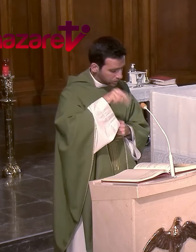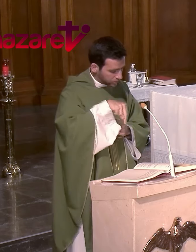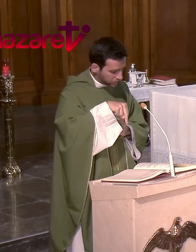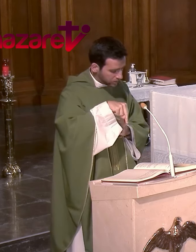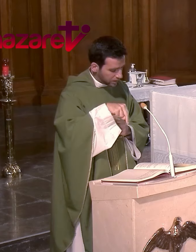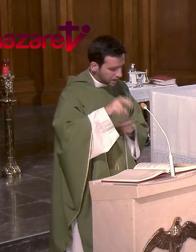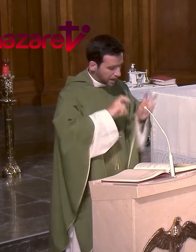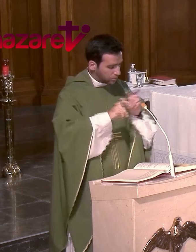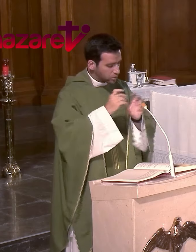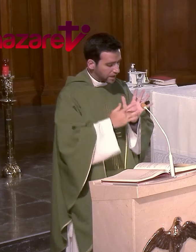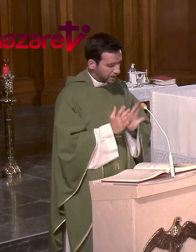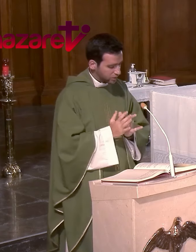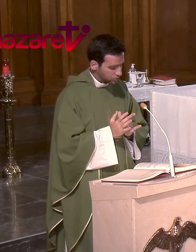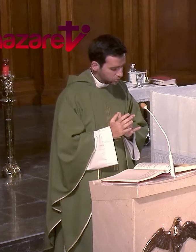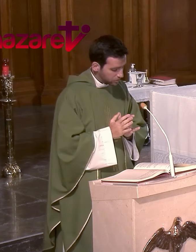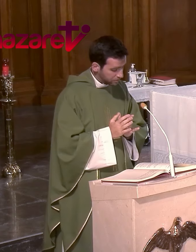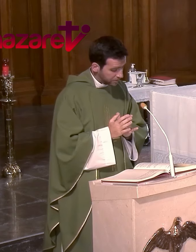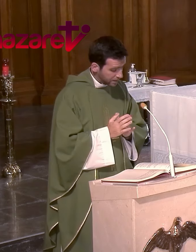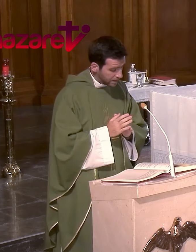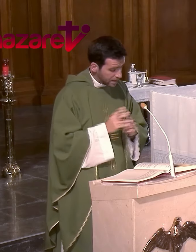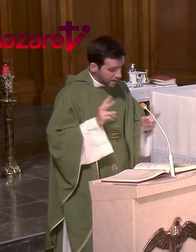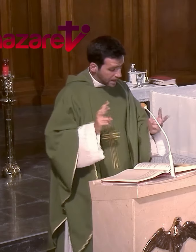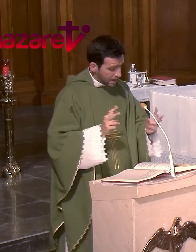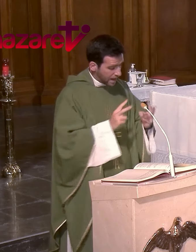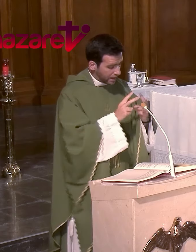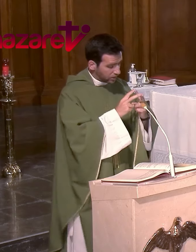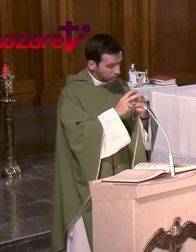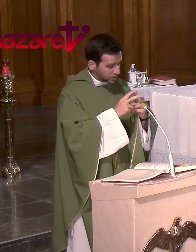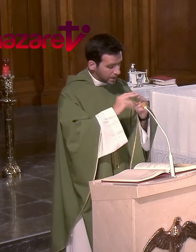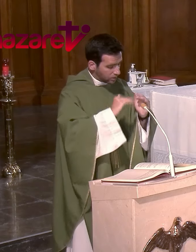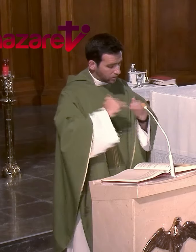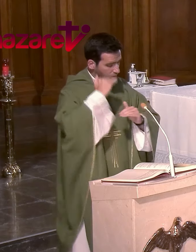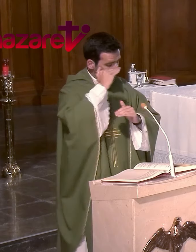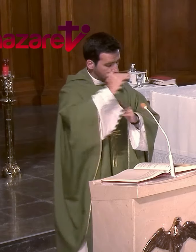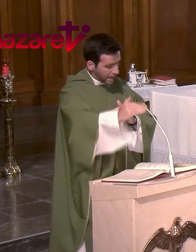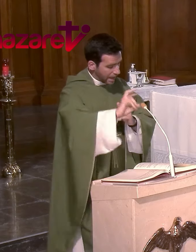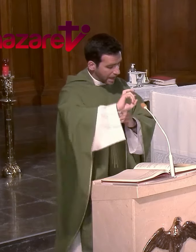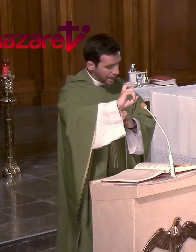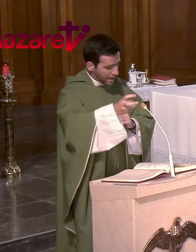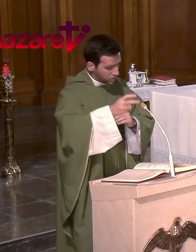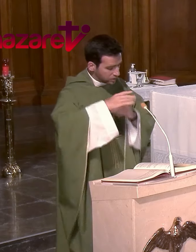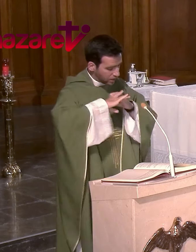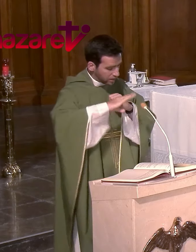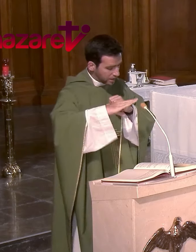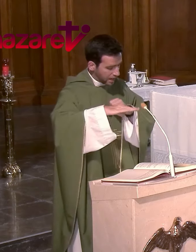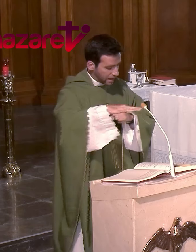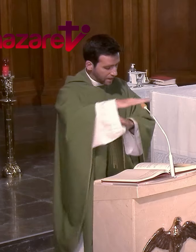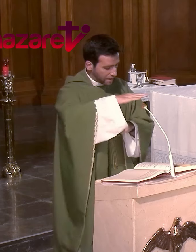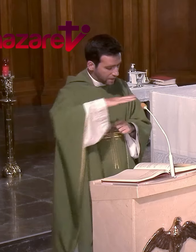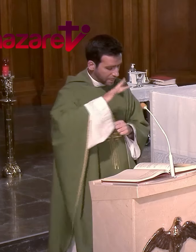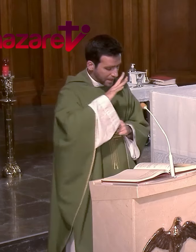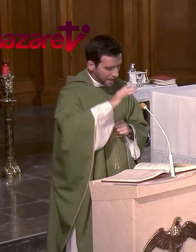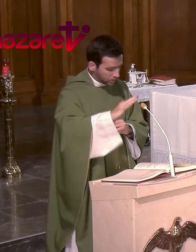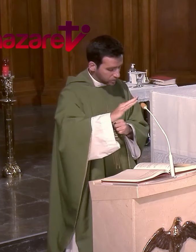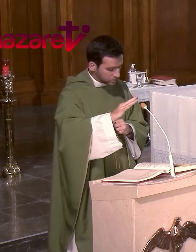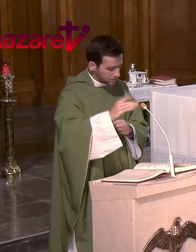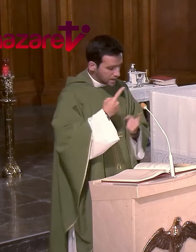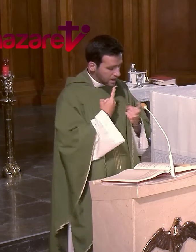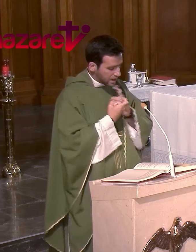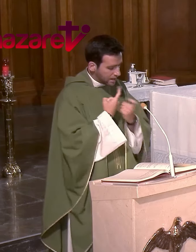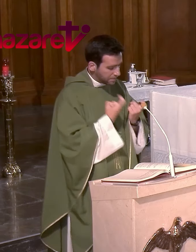Cafarnaún en busca de Jesús. Al encontrarlo en la otra orilla del